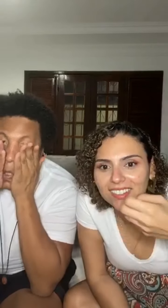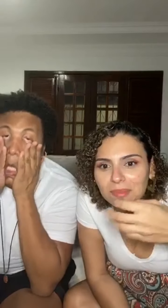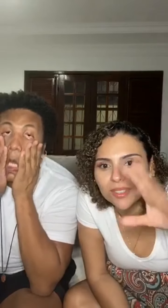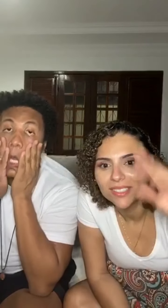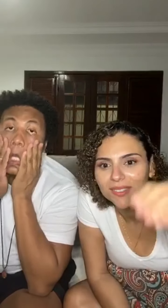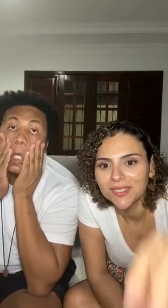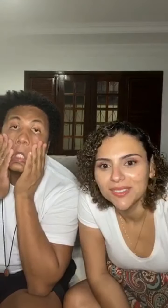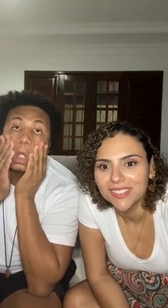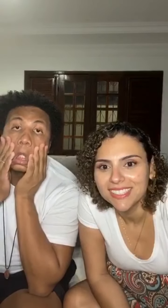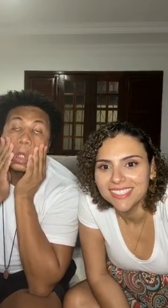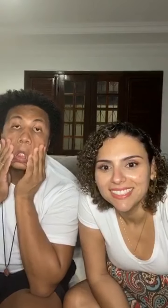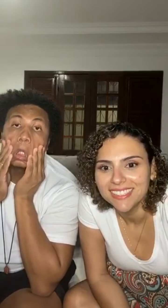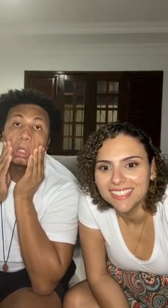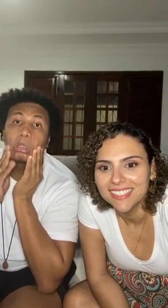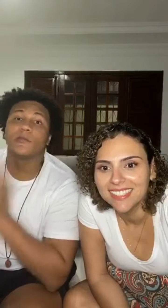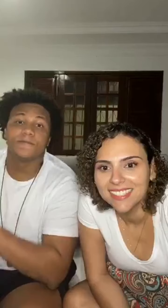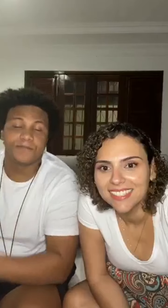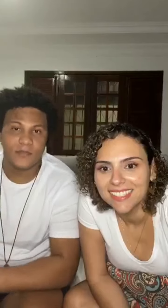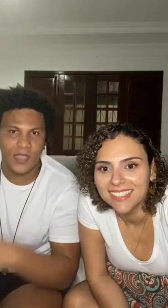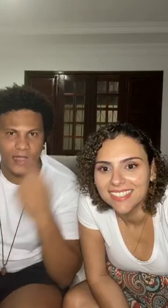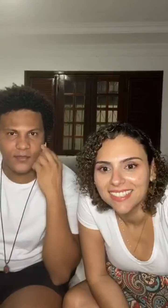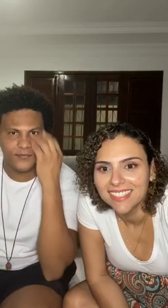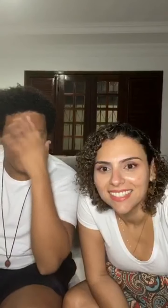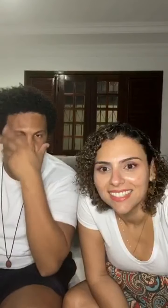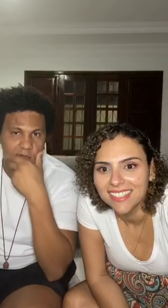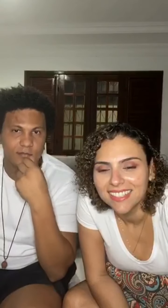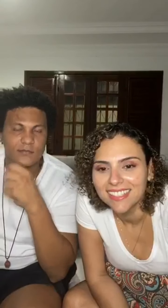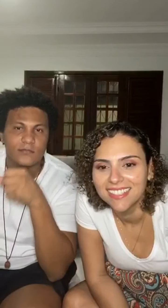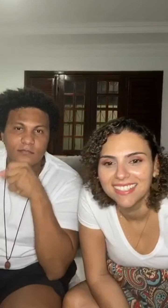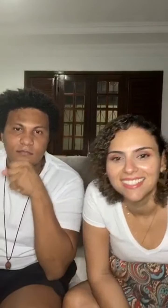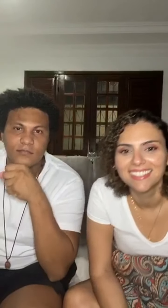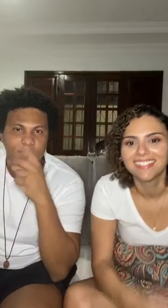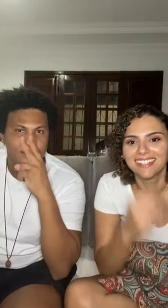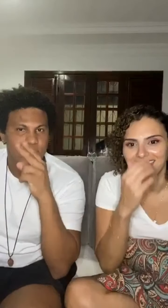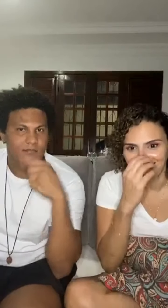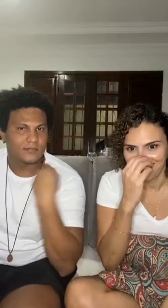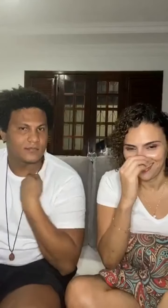Oi, boa noite. Cara de inferno.